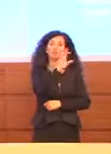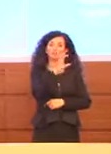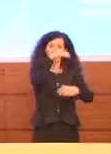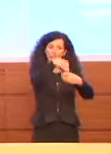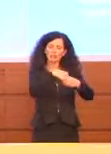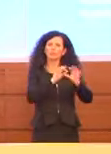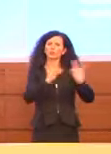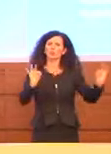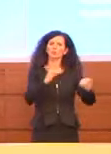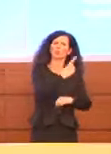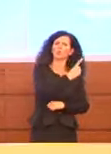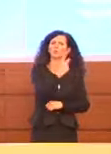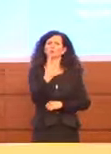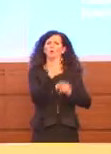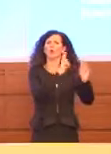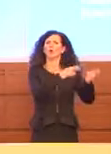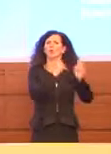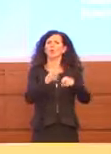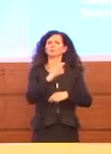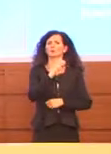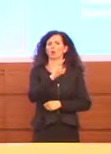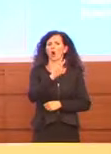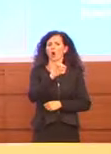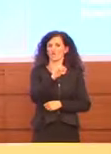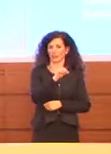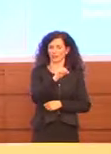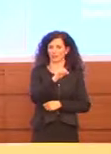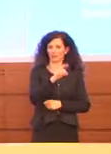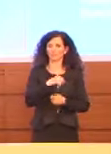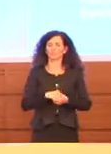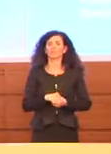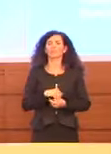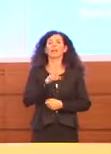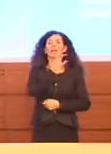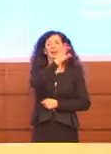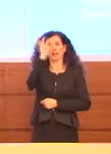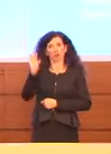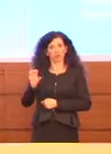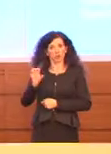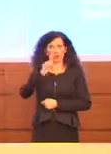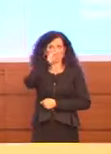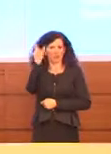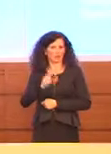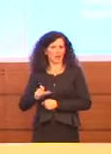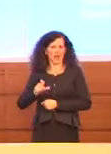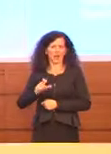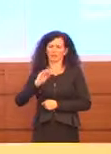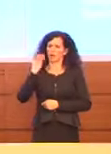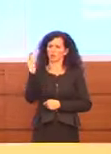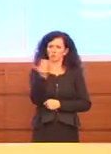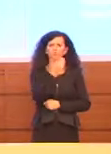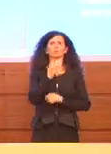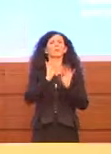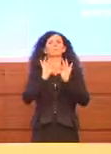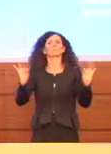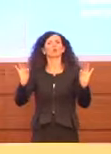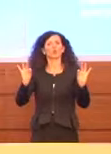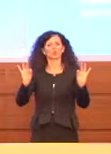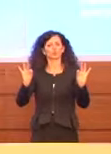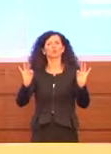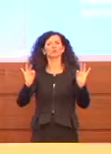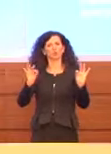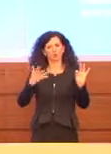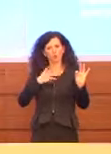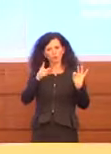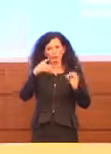di altri ospedali o ospedali dedicati infine tutte le regioni si stanno attrezzando e sono attrezzate molte anche per quelle